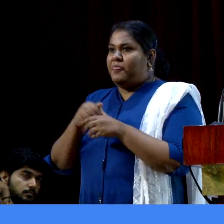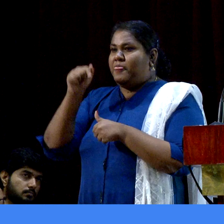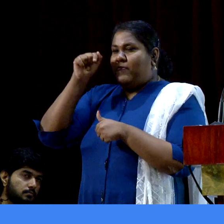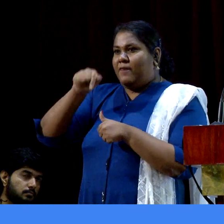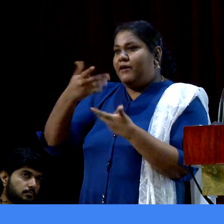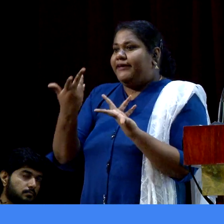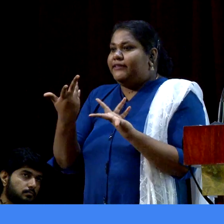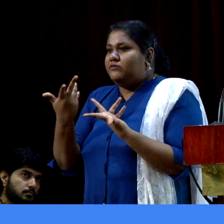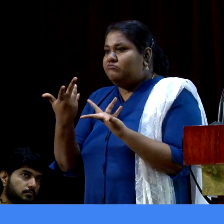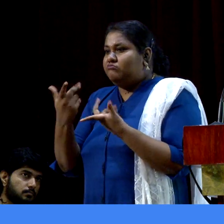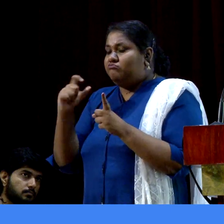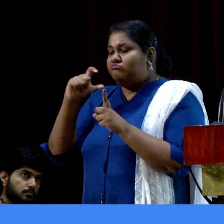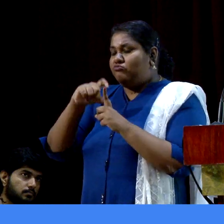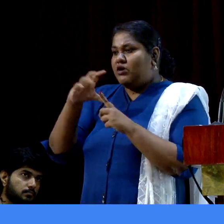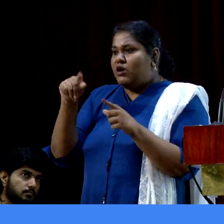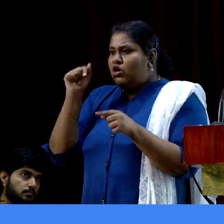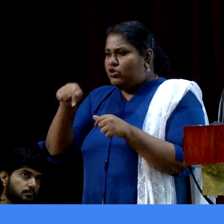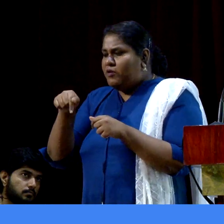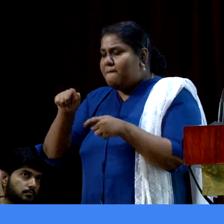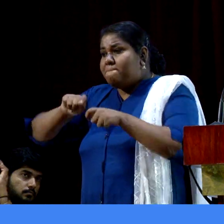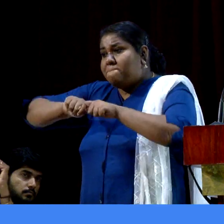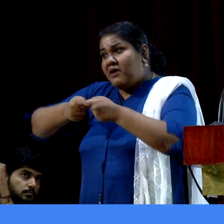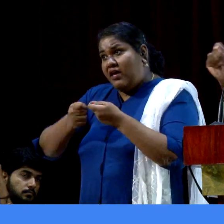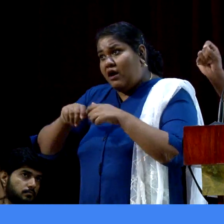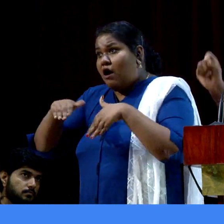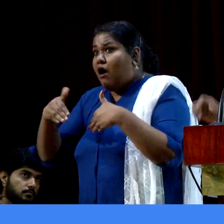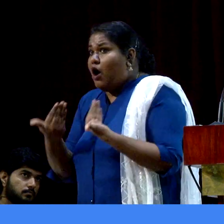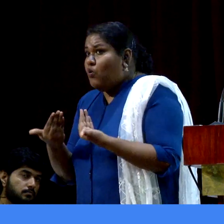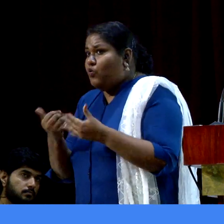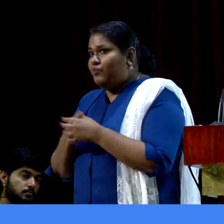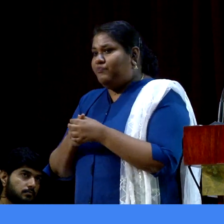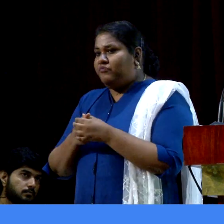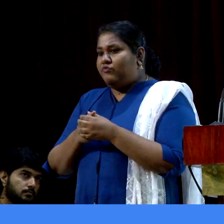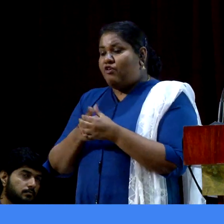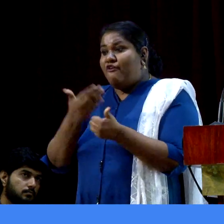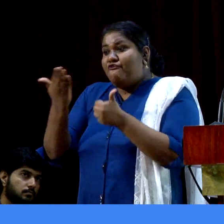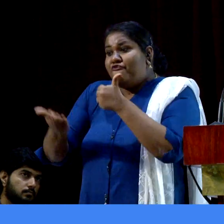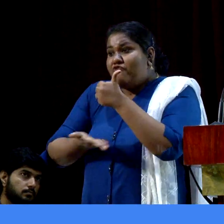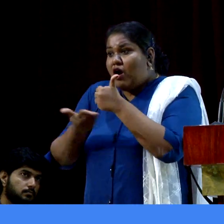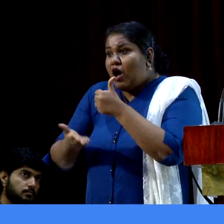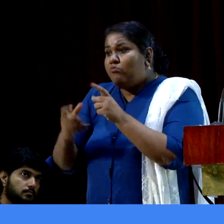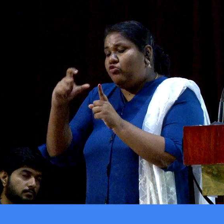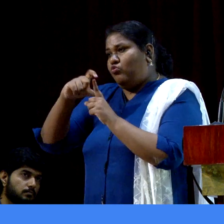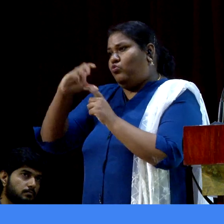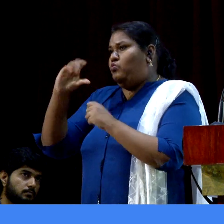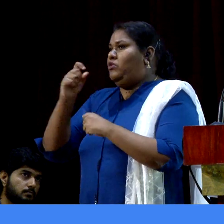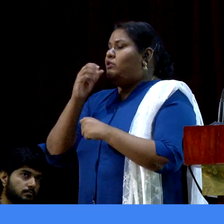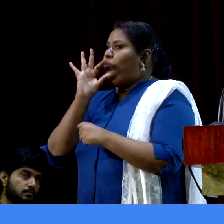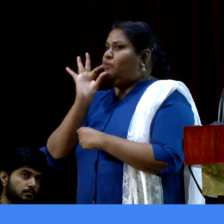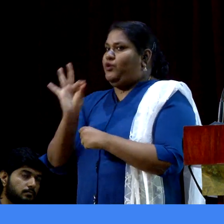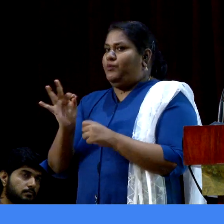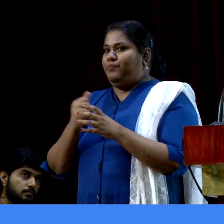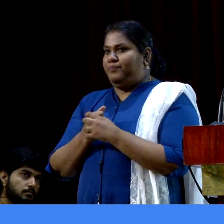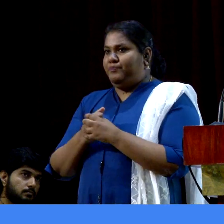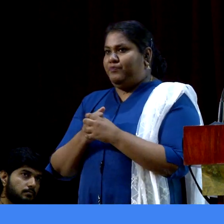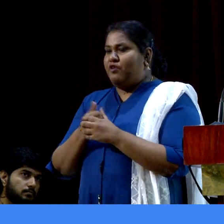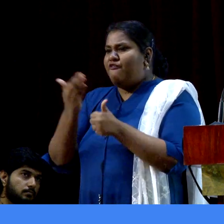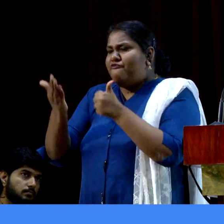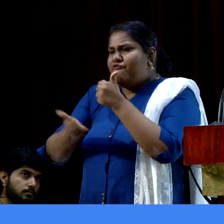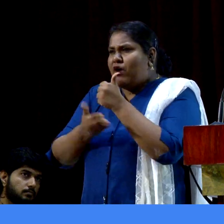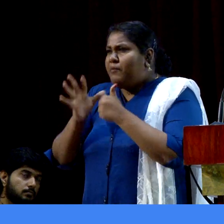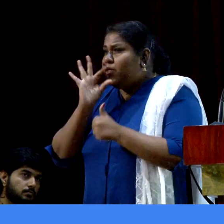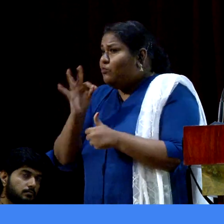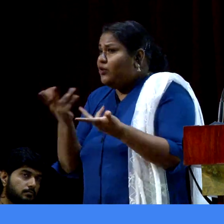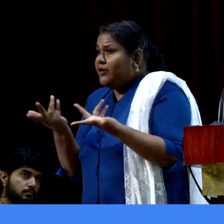உடைத்தெறிய வேண்டும் என்று சொன்னால் முதலில் நில உரிமை என்பது முக்கியமானது. இந்த உணவை பற்றி இன்றைக்கு